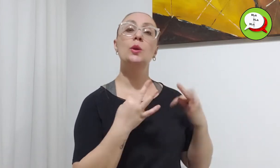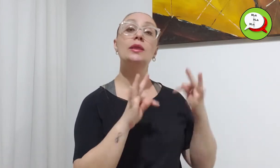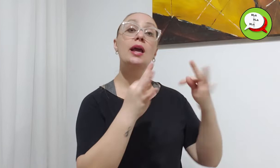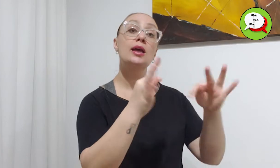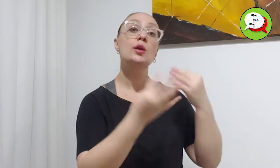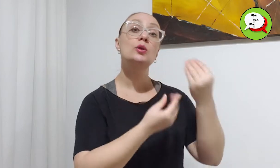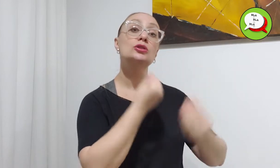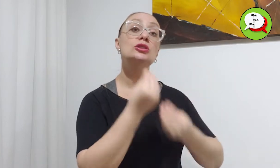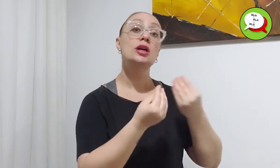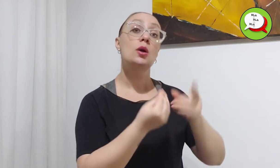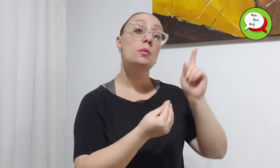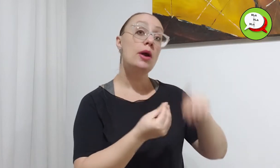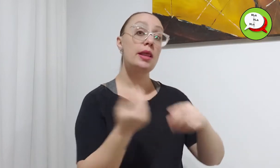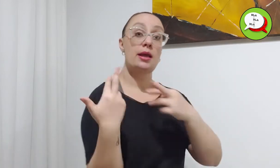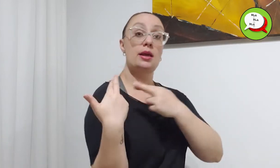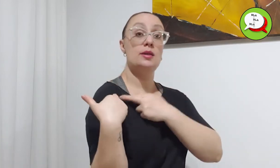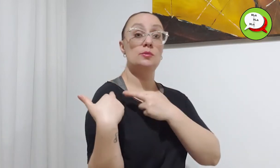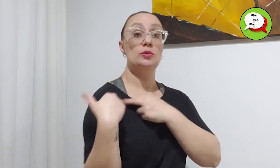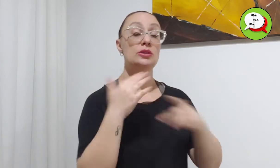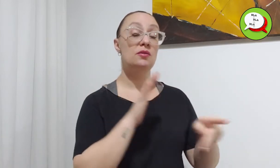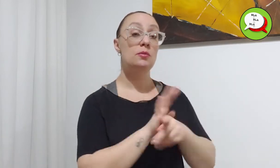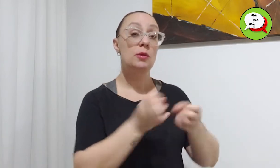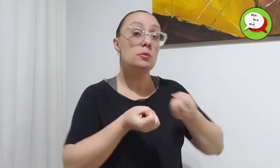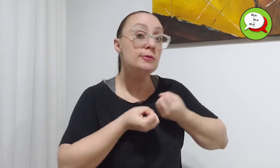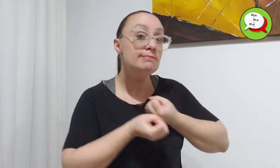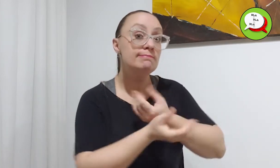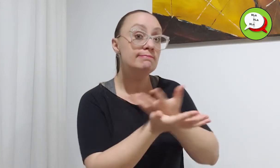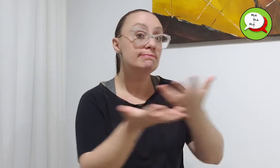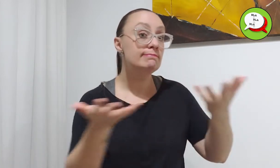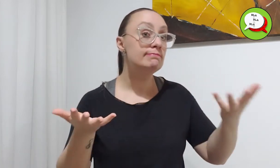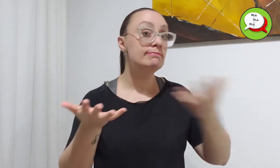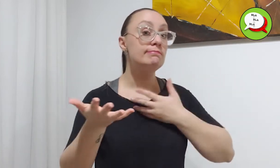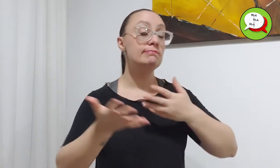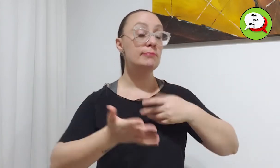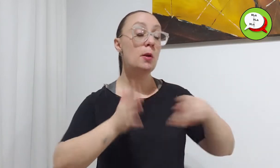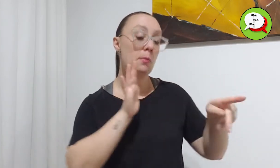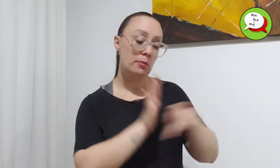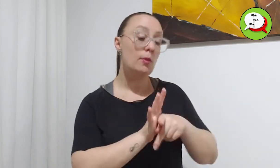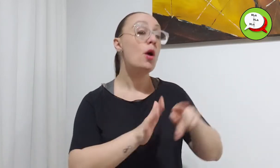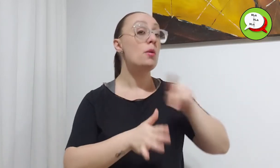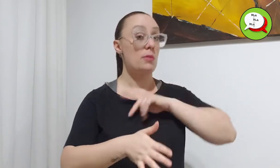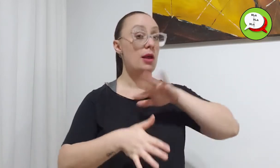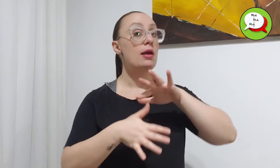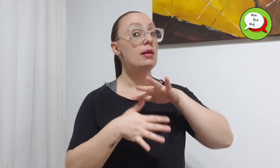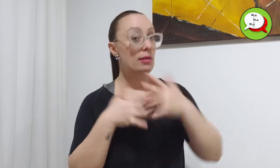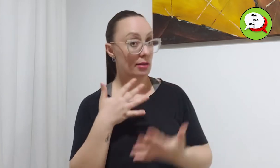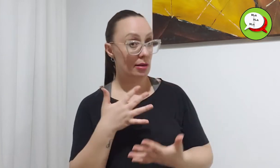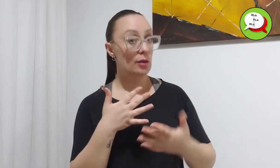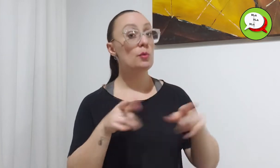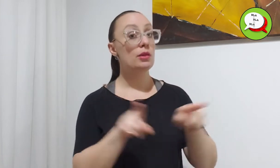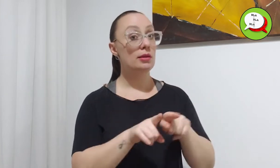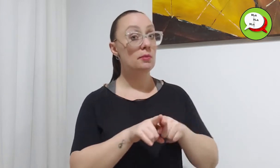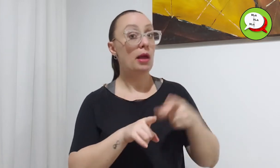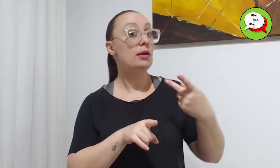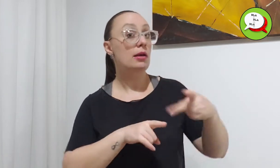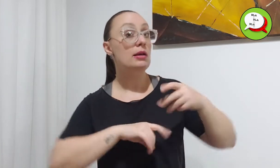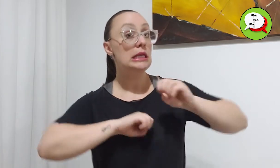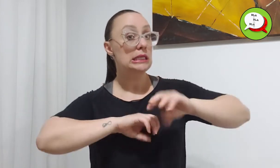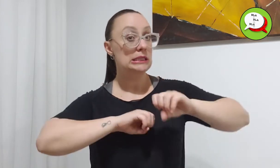e a tecnologia era responsável por difundir a própria língua e o seu